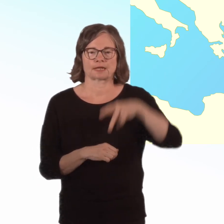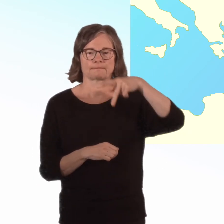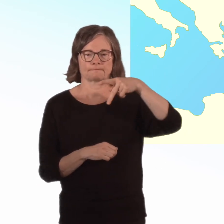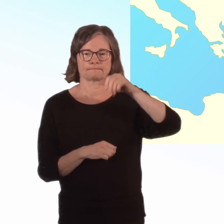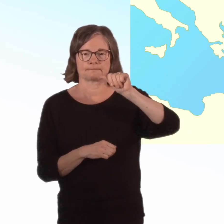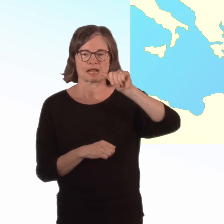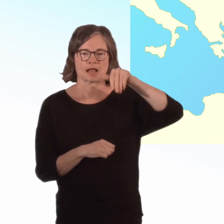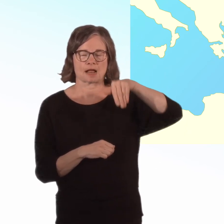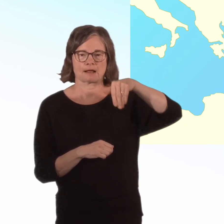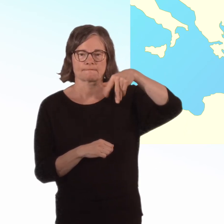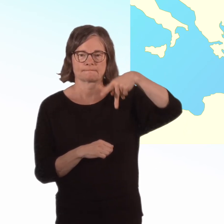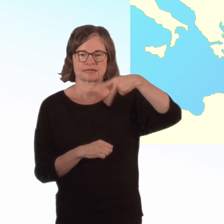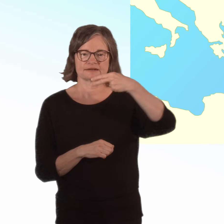de Pamphylie,